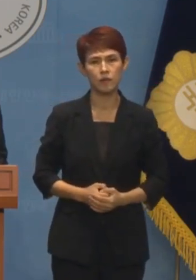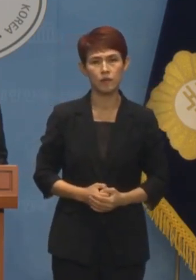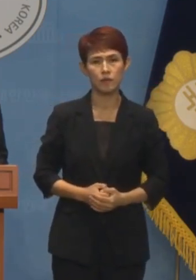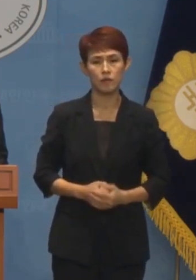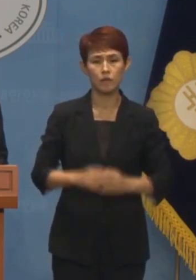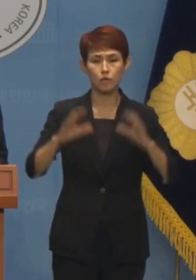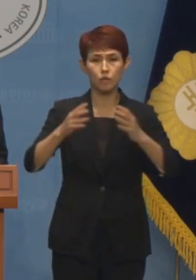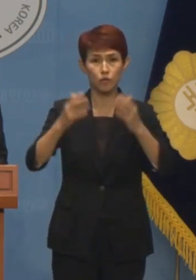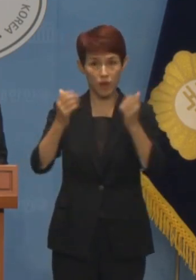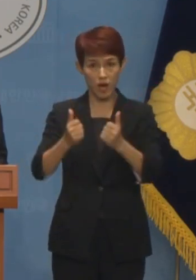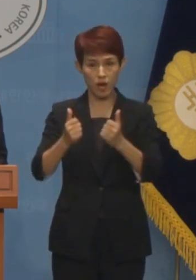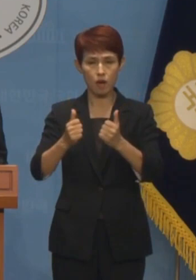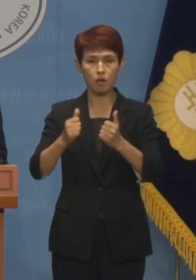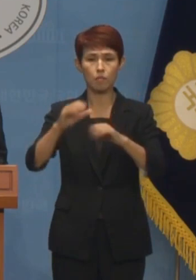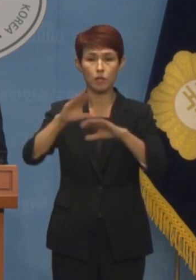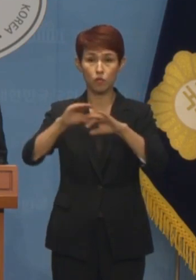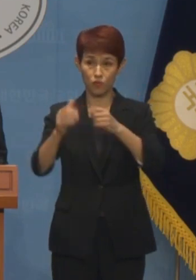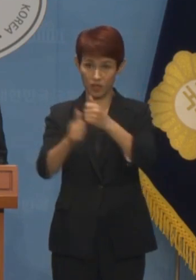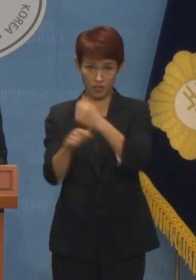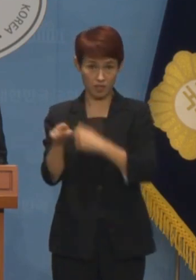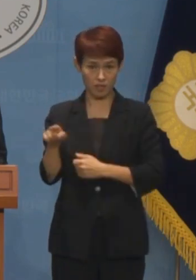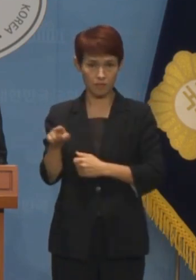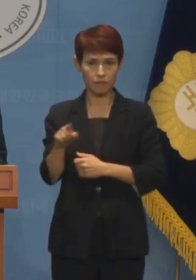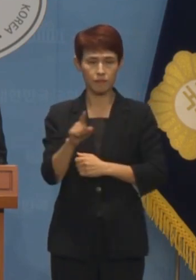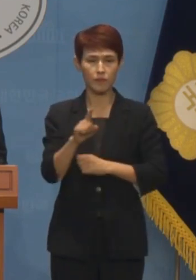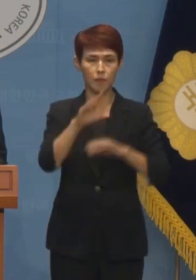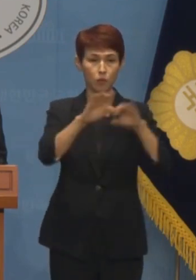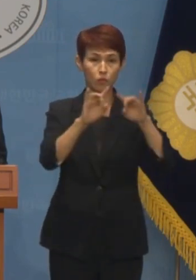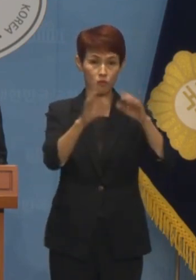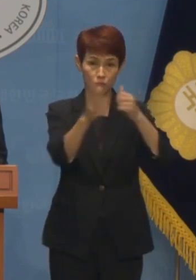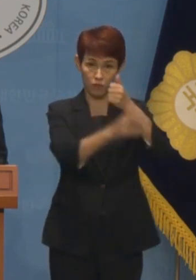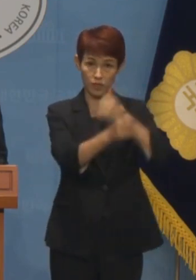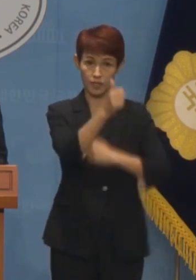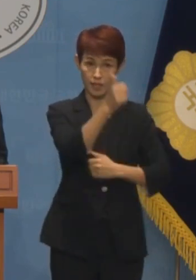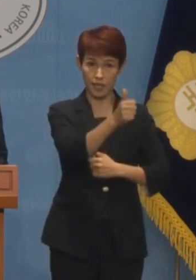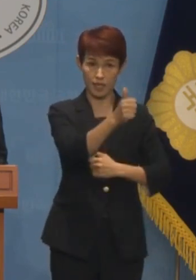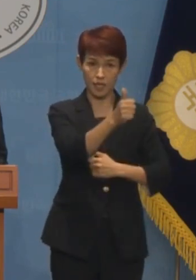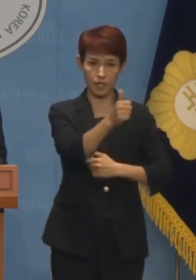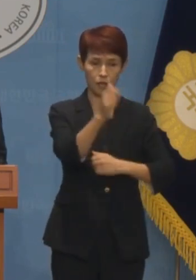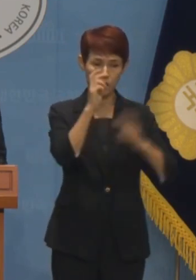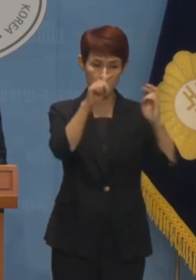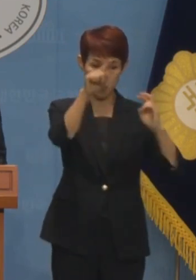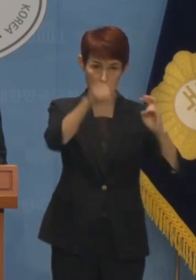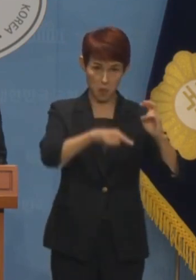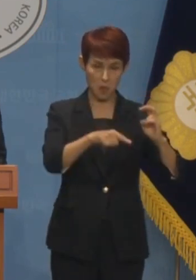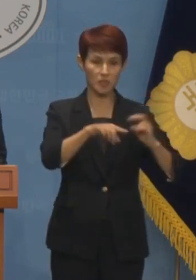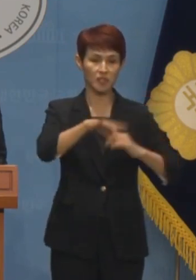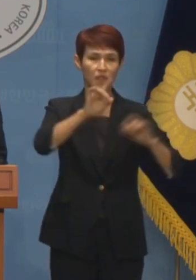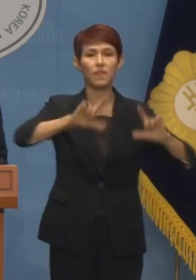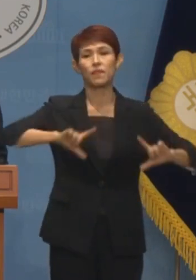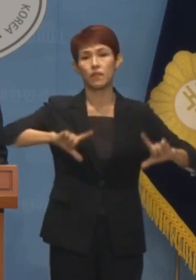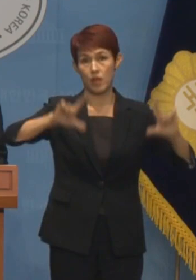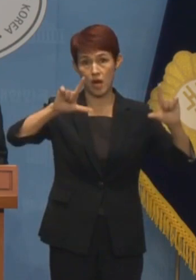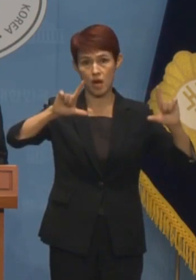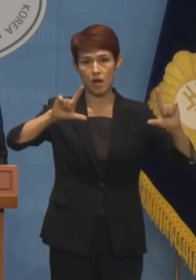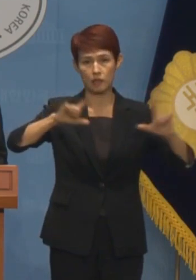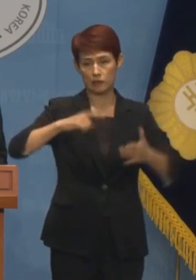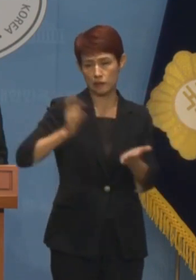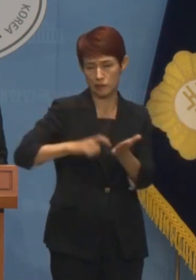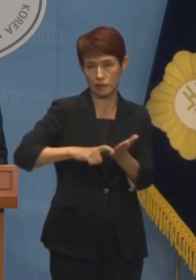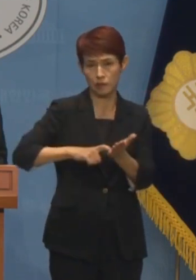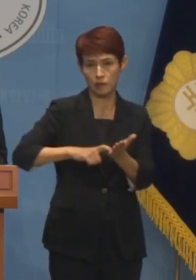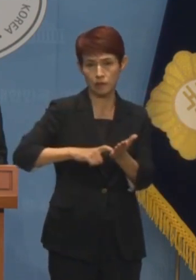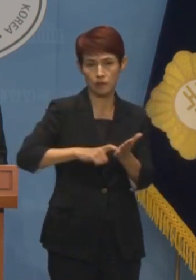국회 가방 위원들은 이진숙 방통위원장이 출근전 출근 첫날 졸속으로